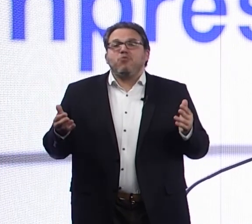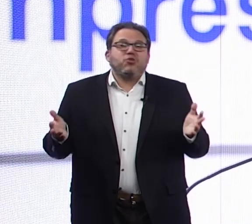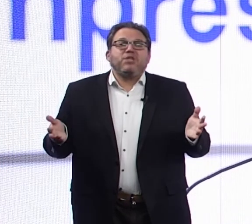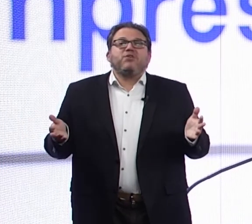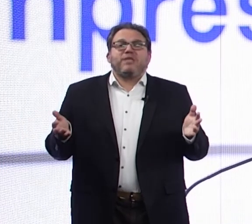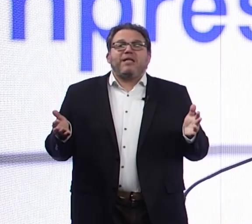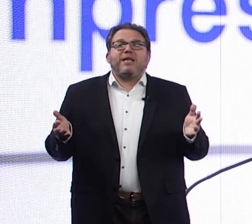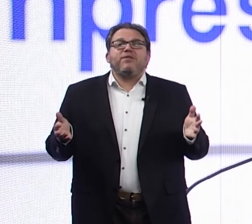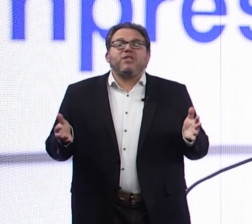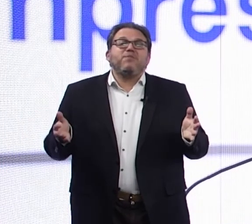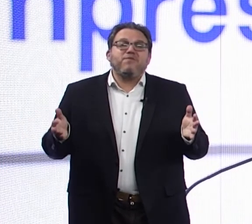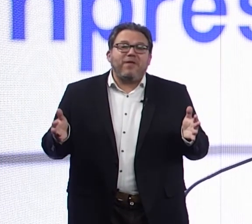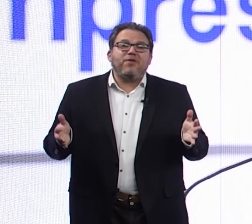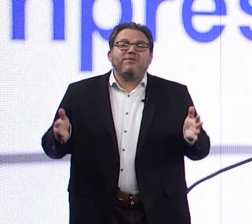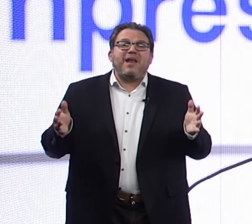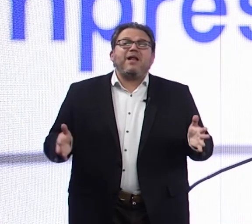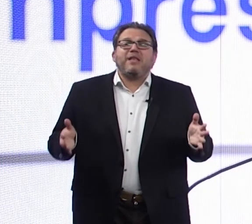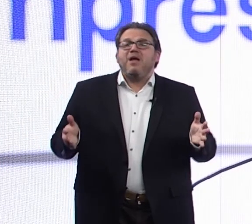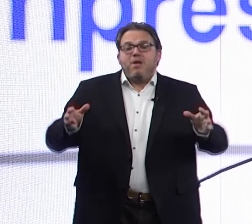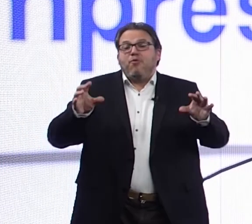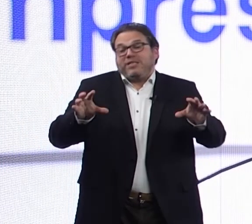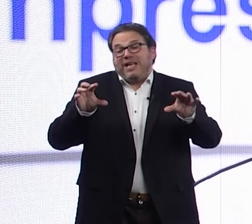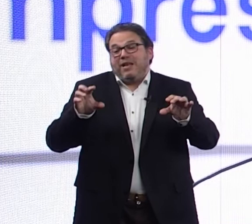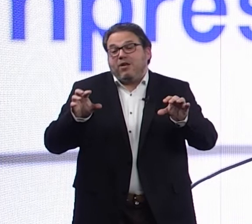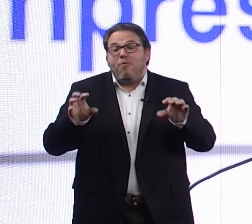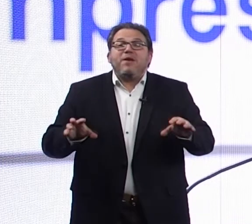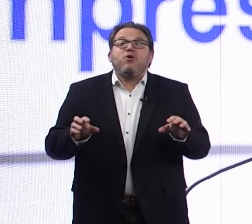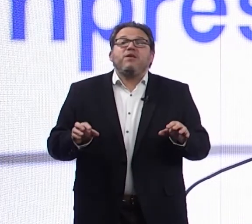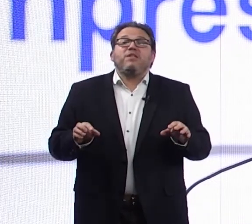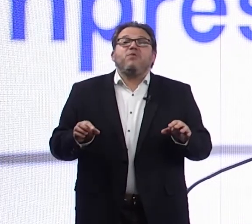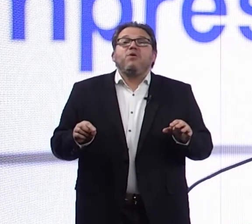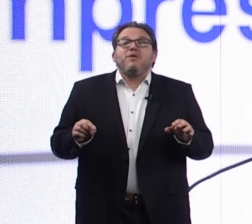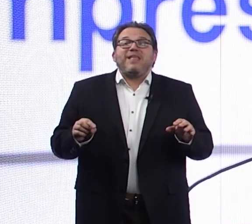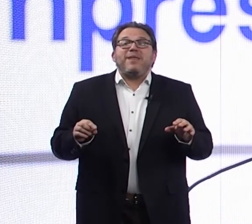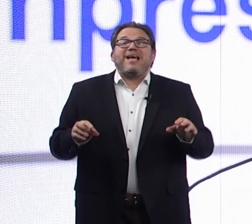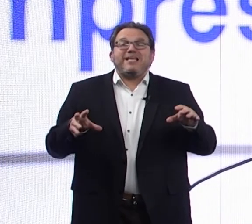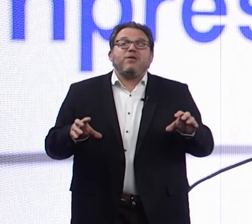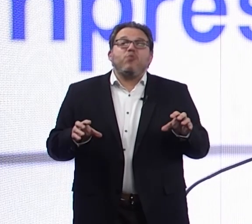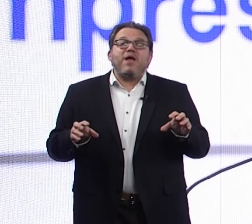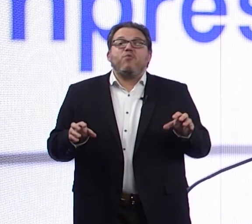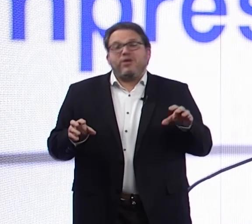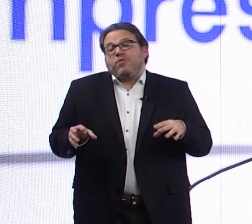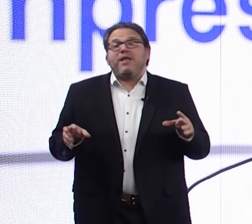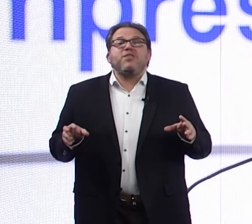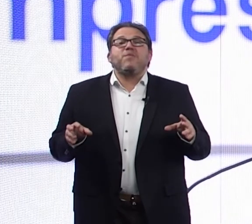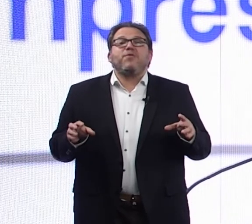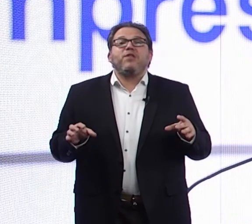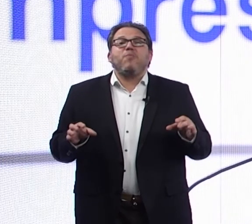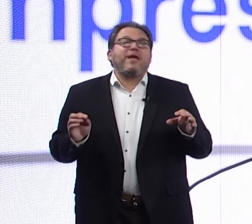sitios se ha tenido este tipo de inflación tan alta pues el convenio colectivo tendría que asegurar una subida del 15 por ciento para que los